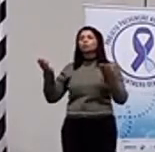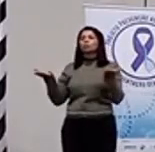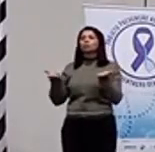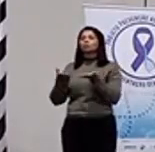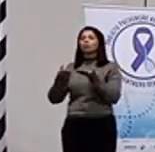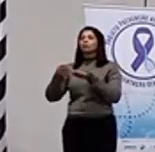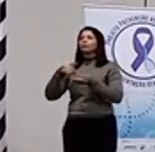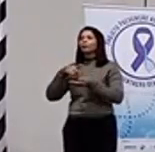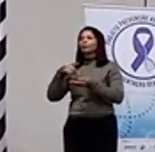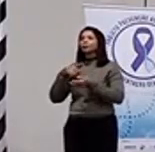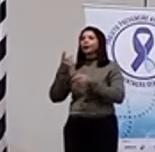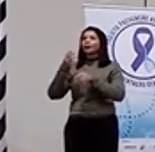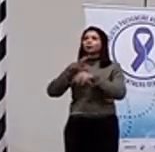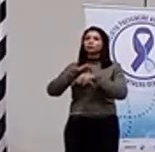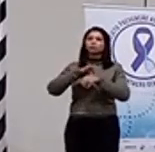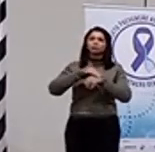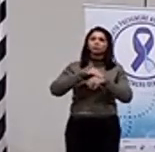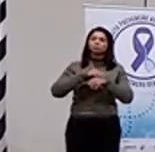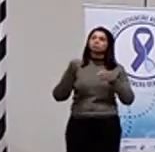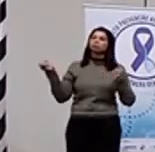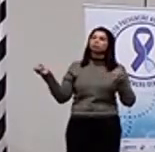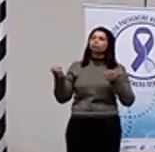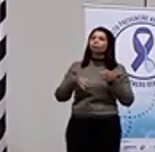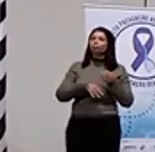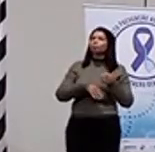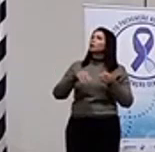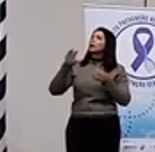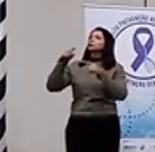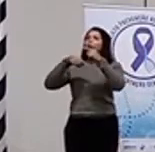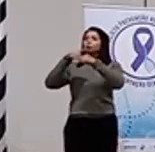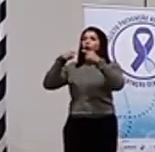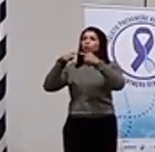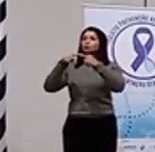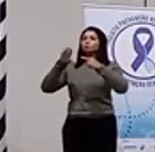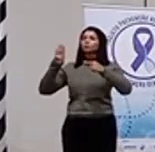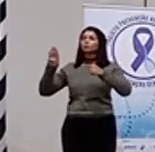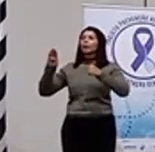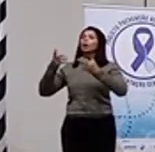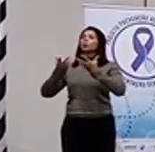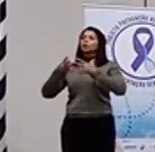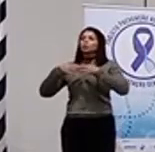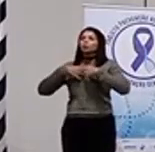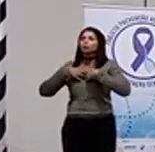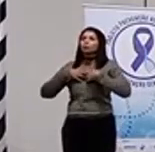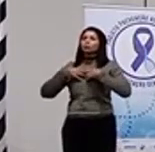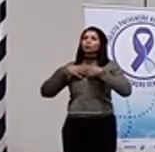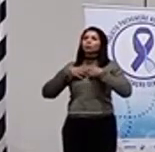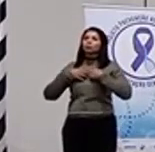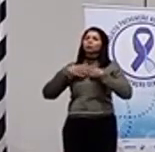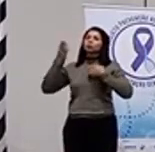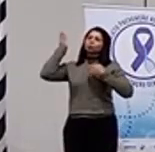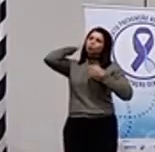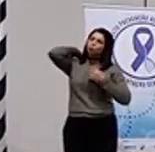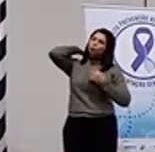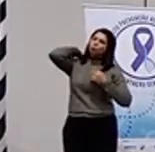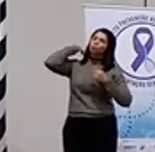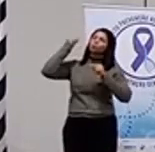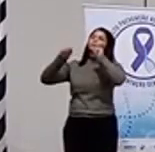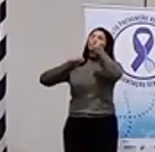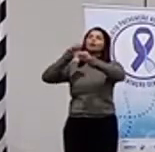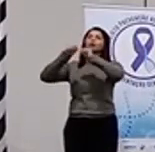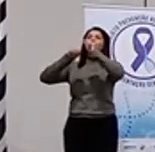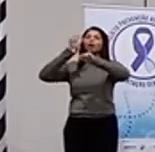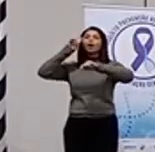terapia para ela, chamada doença de Niemann-Pick tipo B, que o sintoma pulmonar principal da doença é que lembra um quadro, por exemplo, de